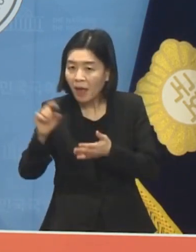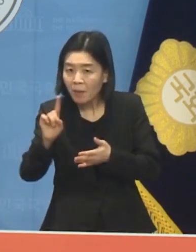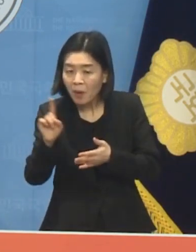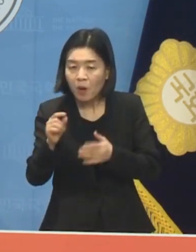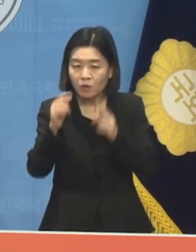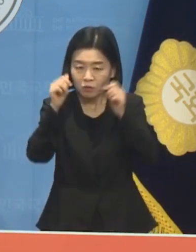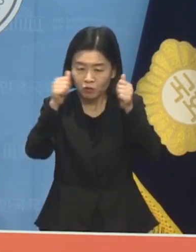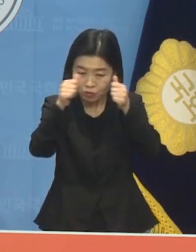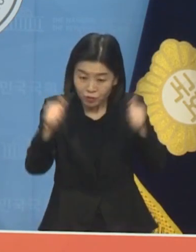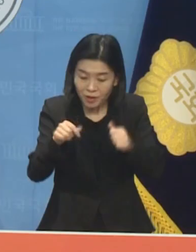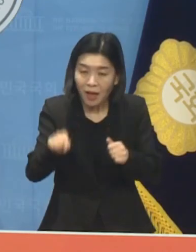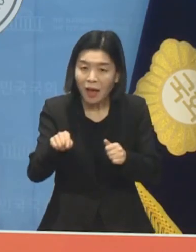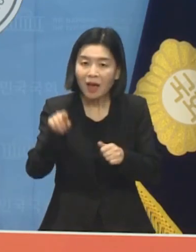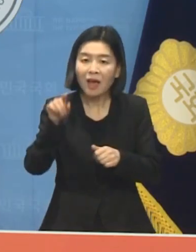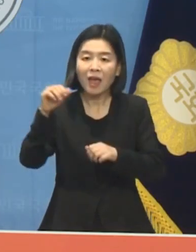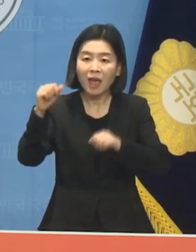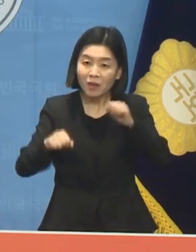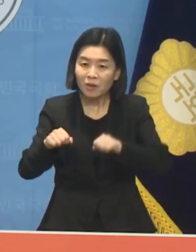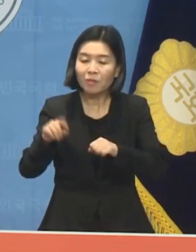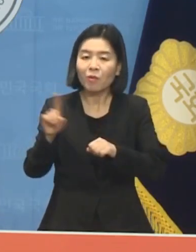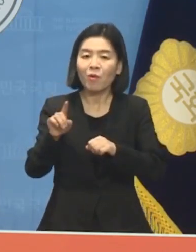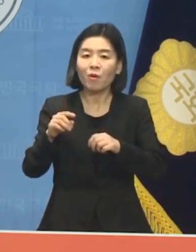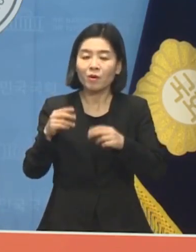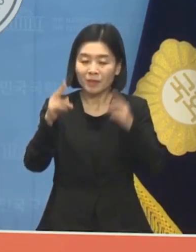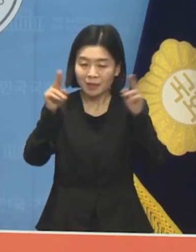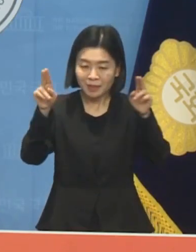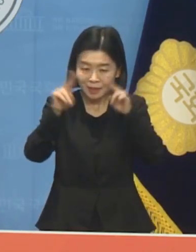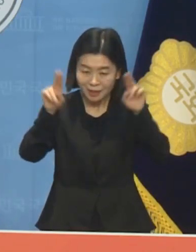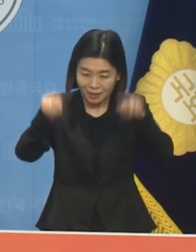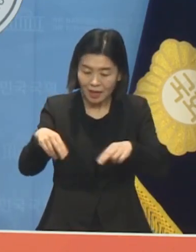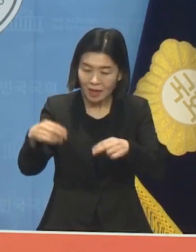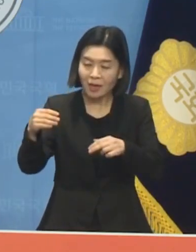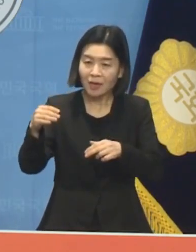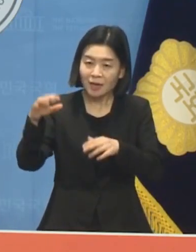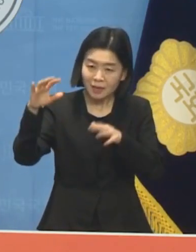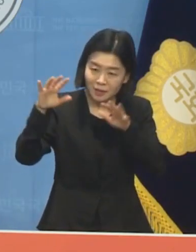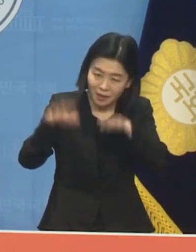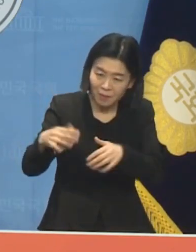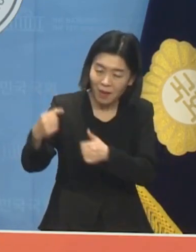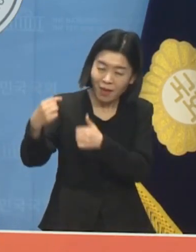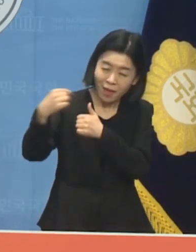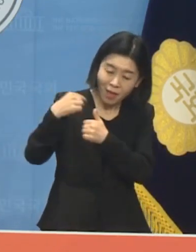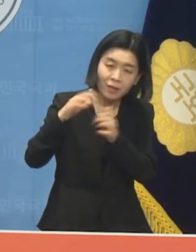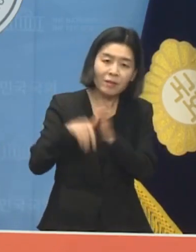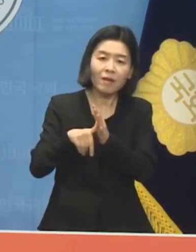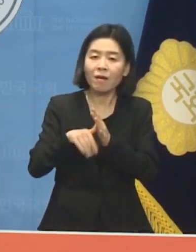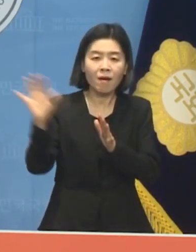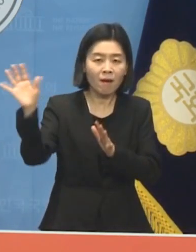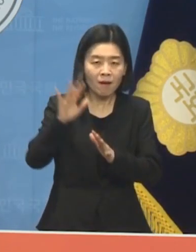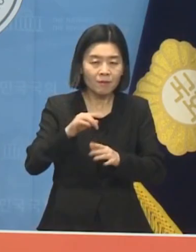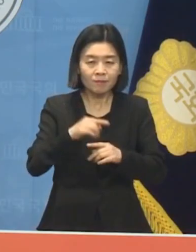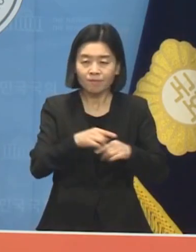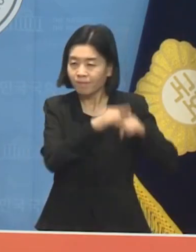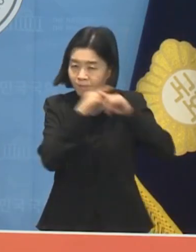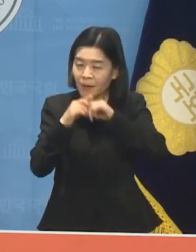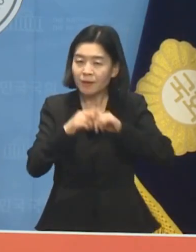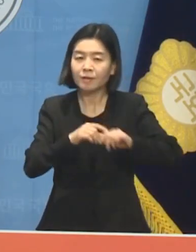행위인 신사참배를 강요받았을 때 목숨을 걸고 싸웠던 애국 신앙인들의